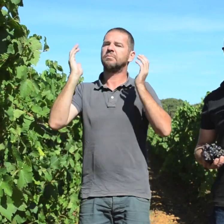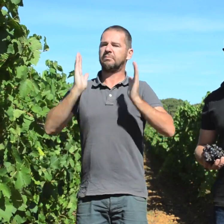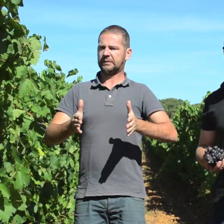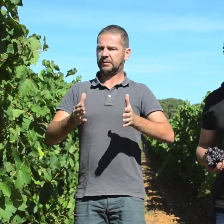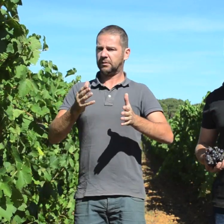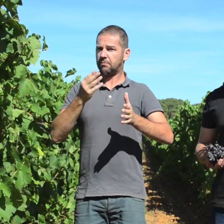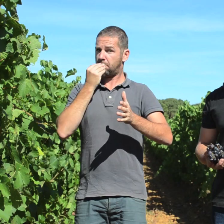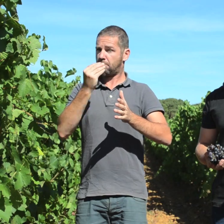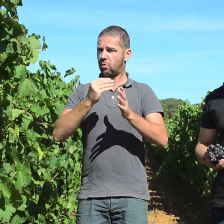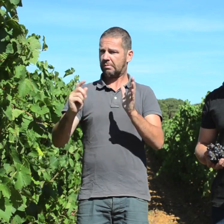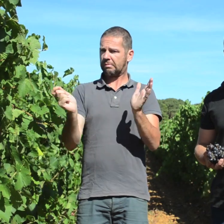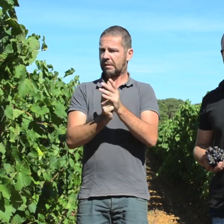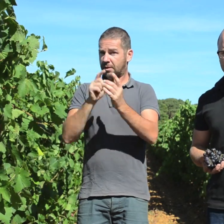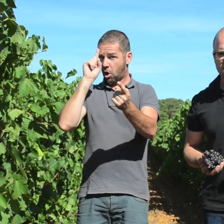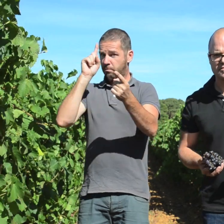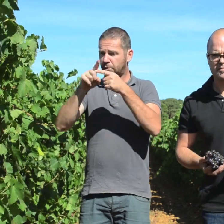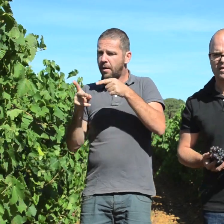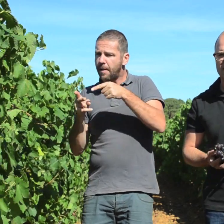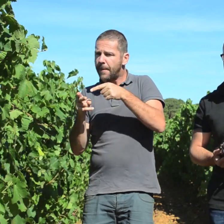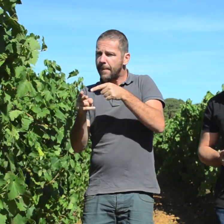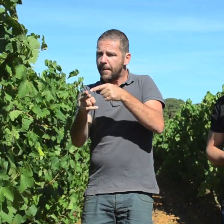aller récolter une vigne.